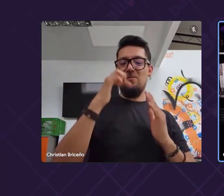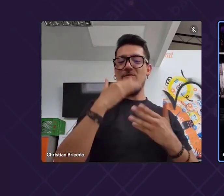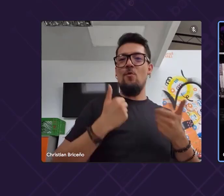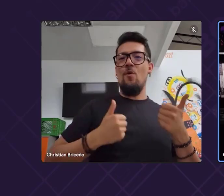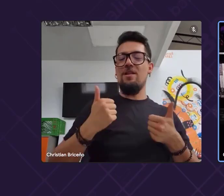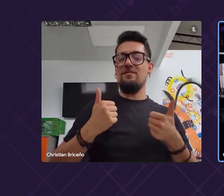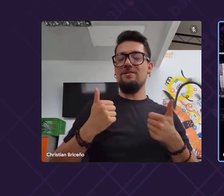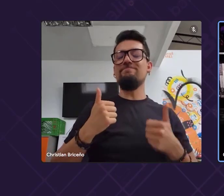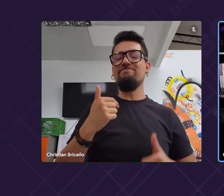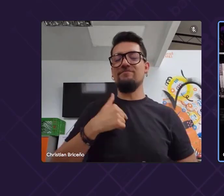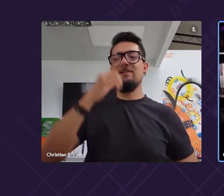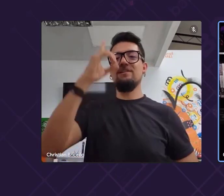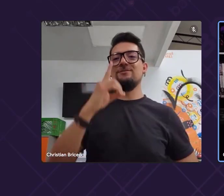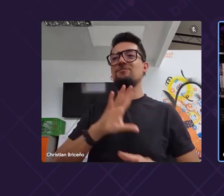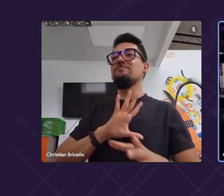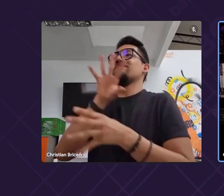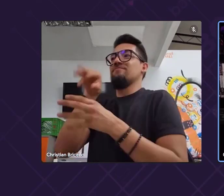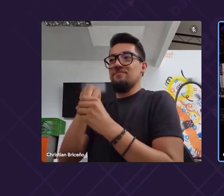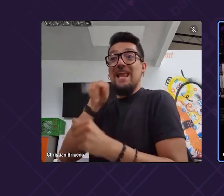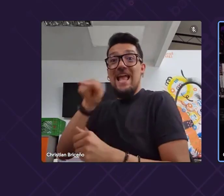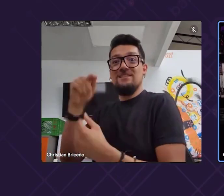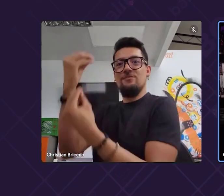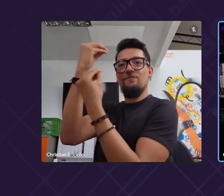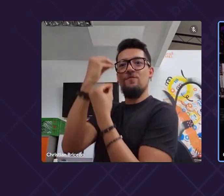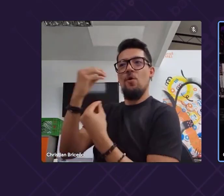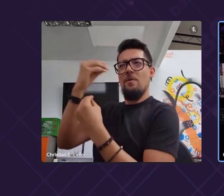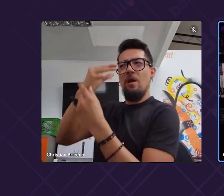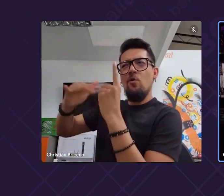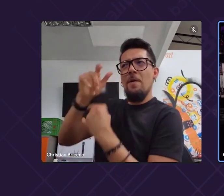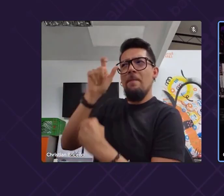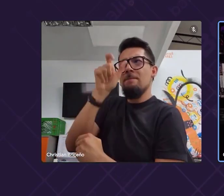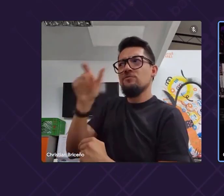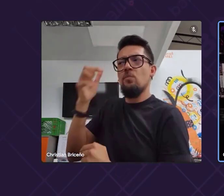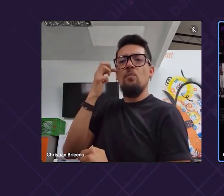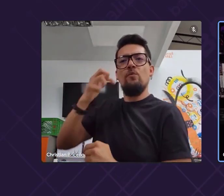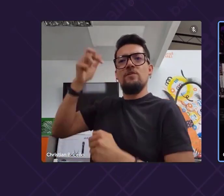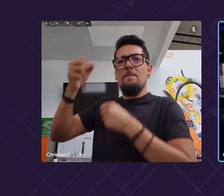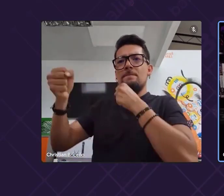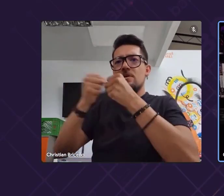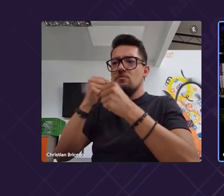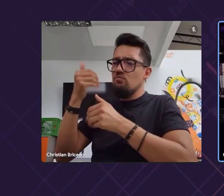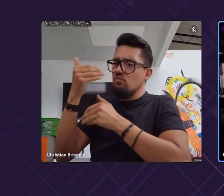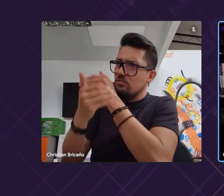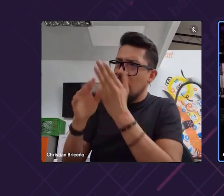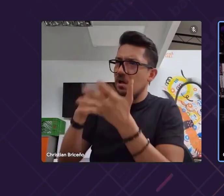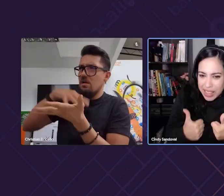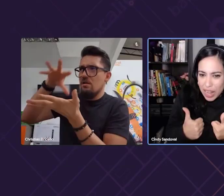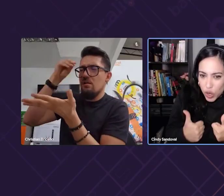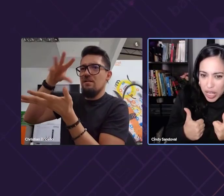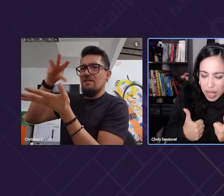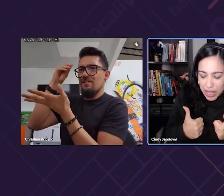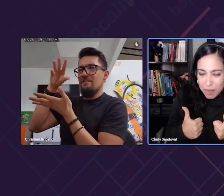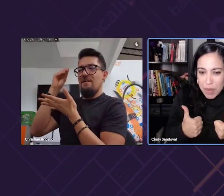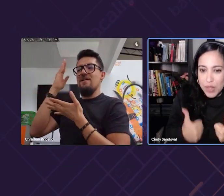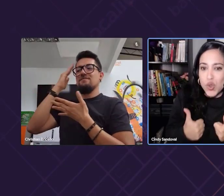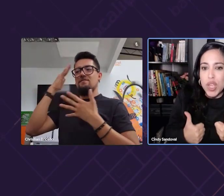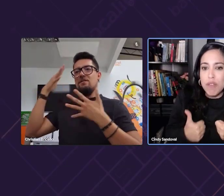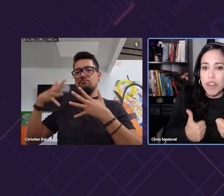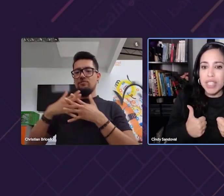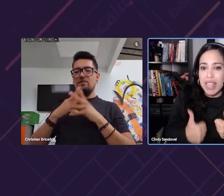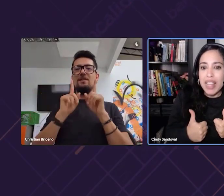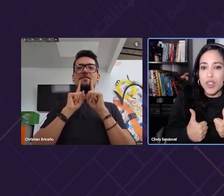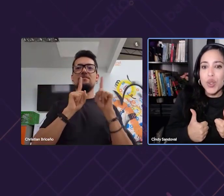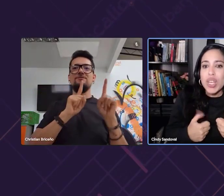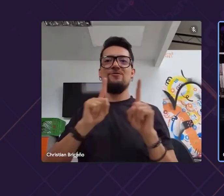que ser consciente de mis habilidades, yo tengo las habilidades para presentar, realmente soy consciente de a lo que me